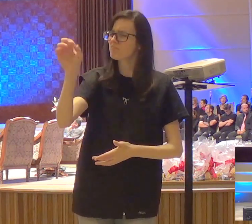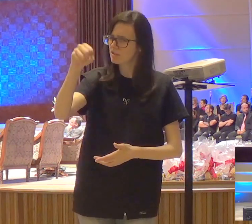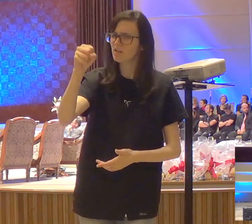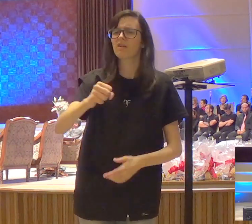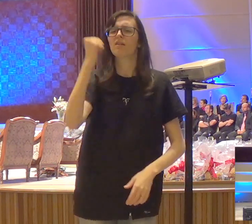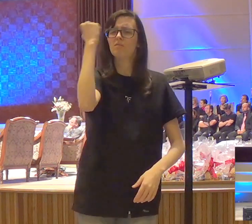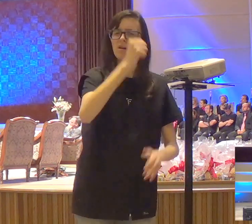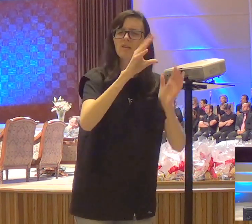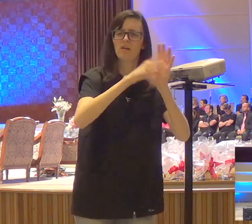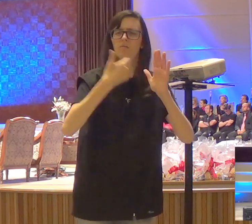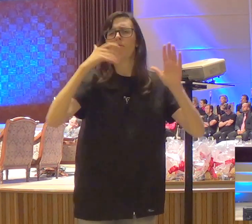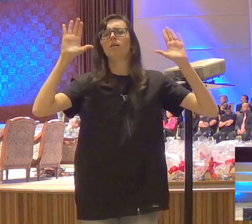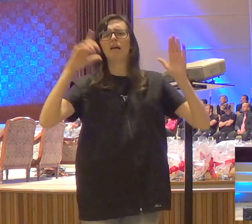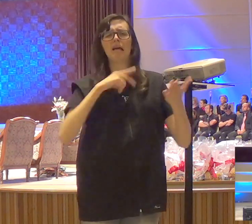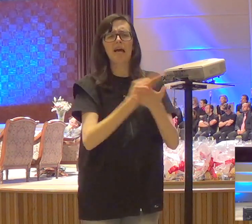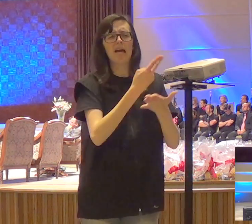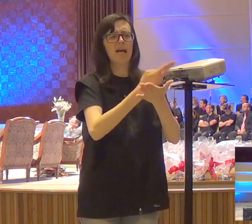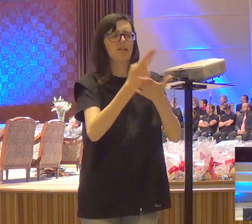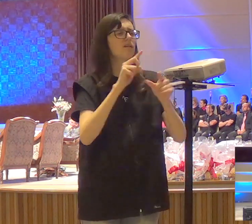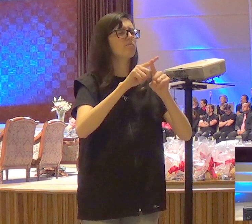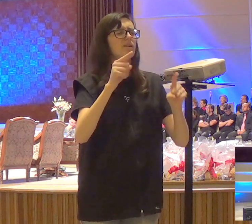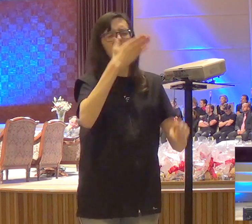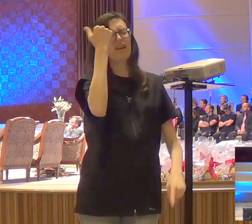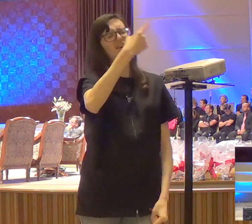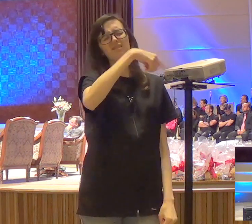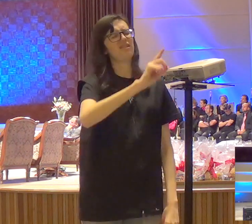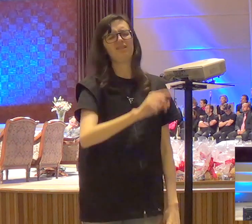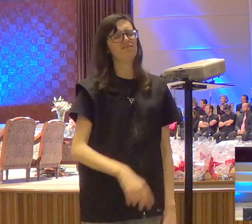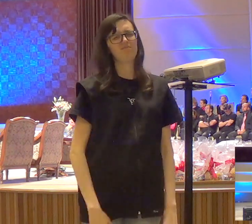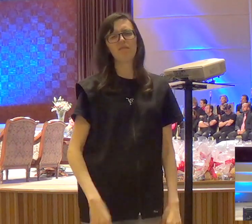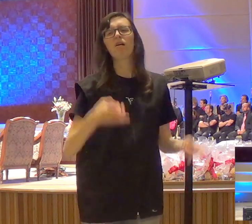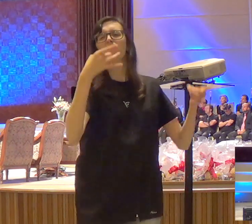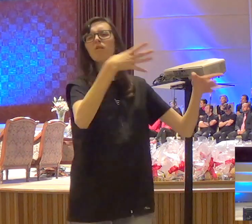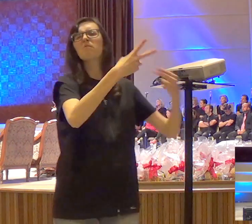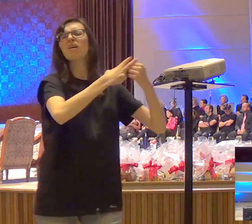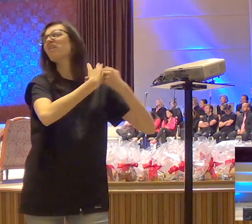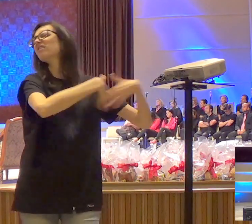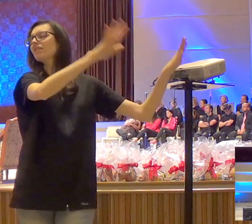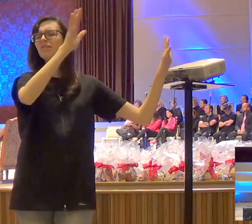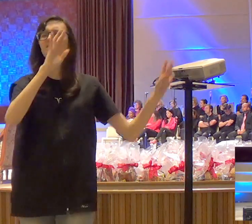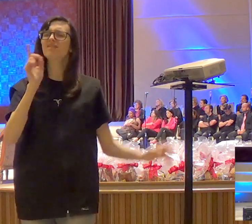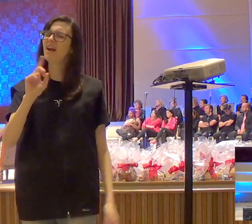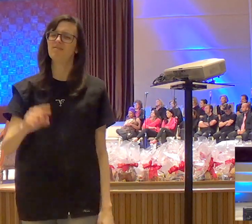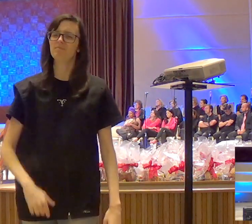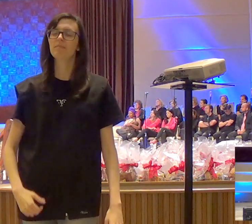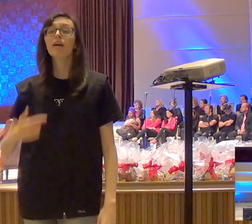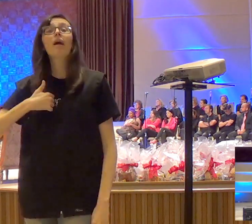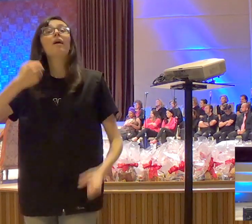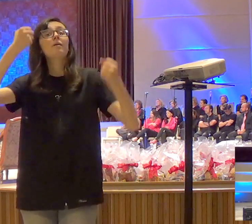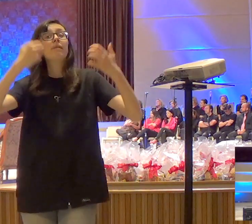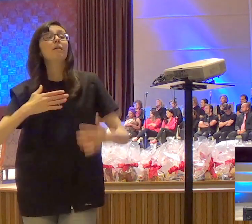got into this work. Eu vou contar um pouquinho da minha história, da história da Catherine e como que eu entrei nesse trabalho. Now I'm 38 years